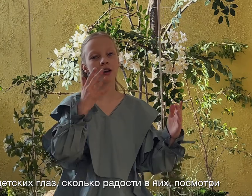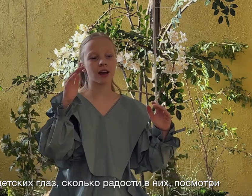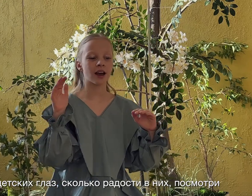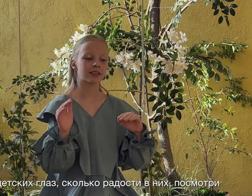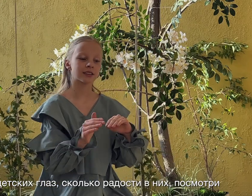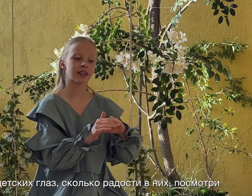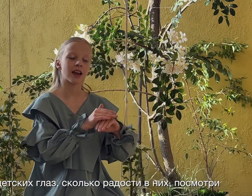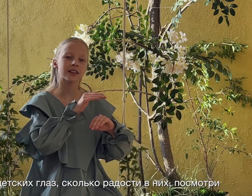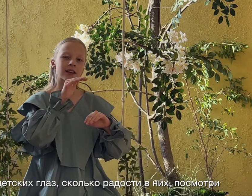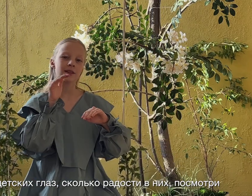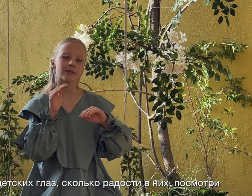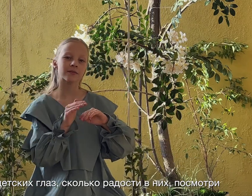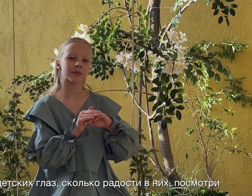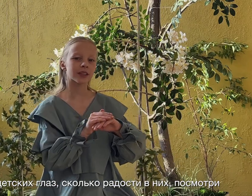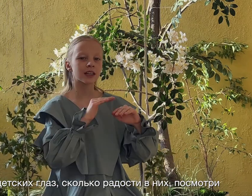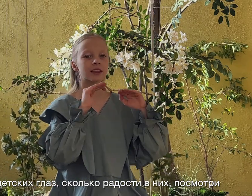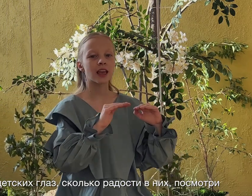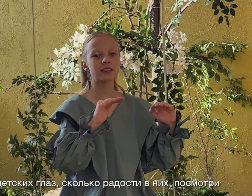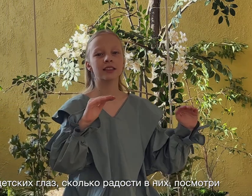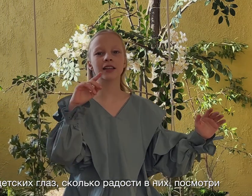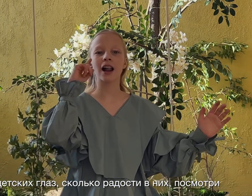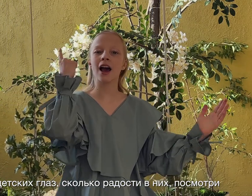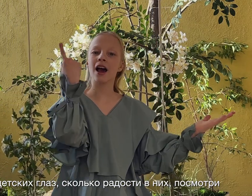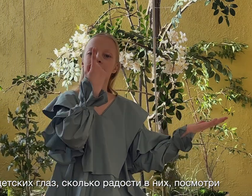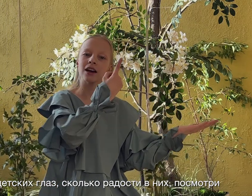Сколько искренних детских глаз,